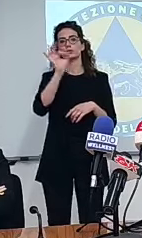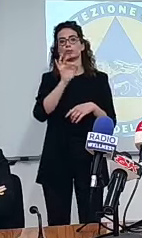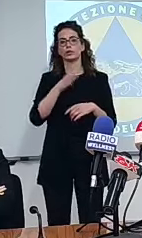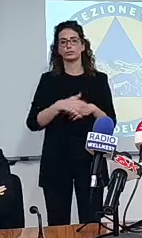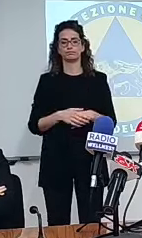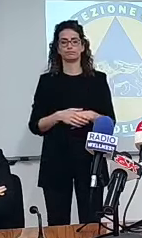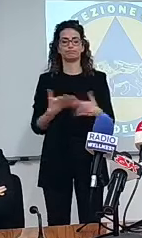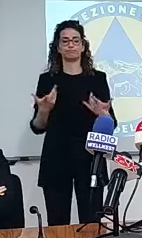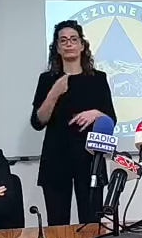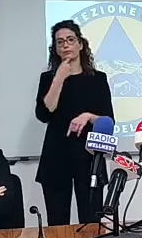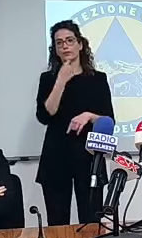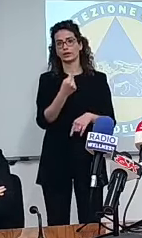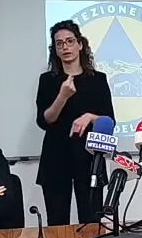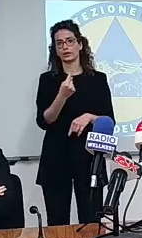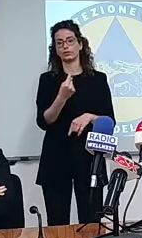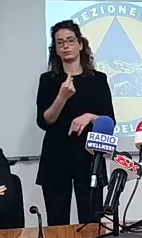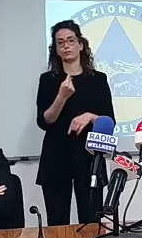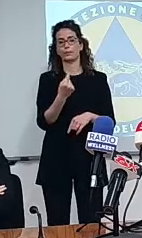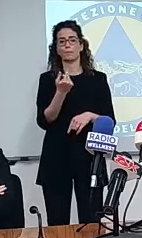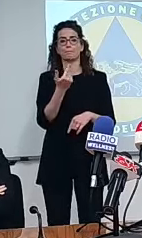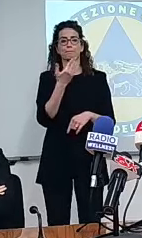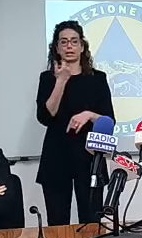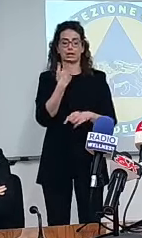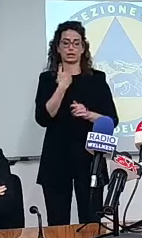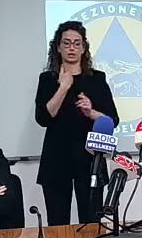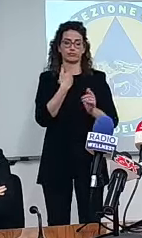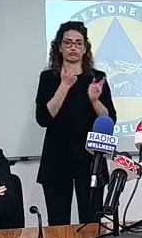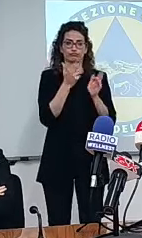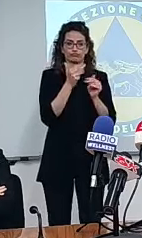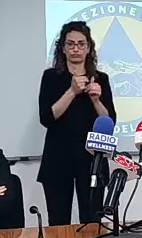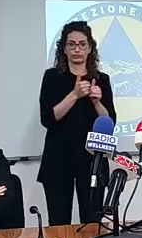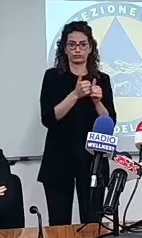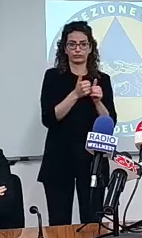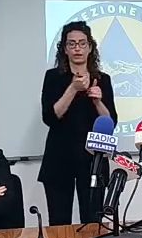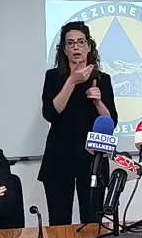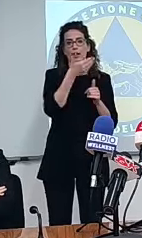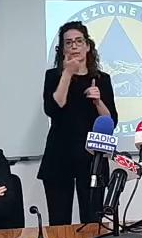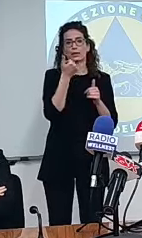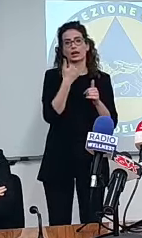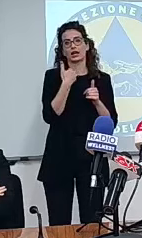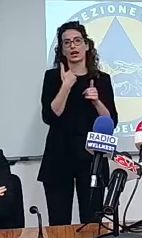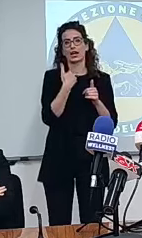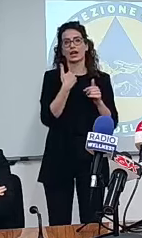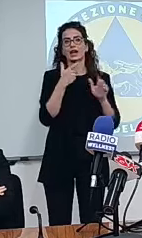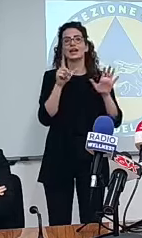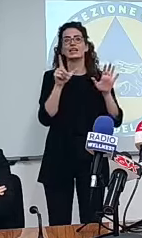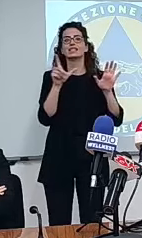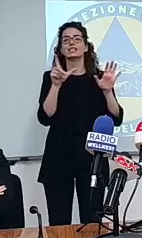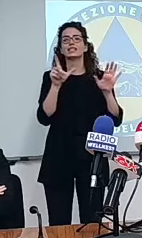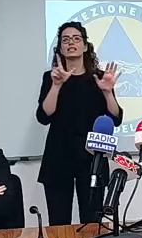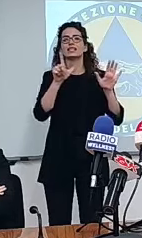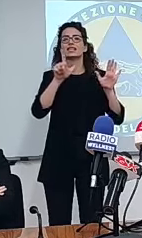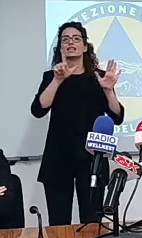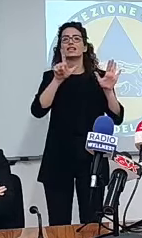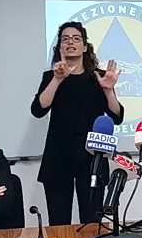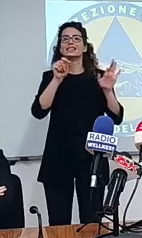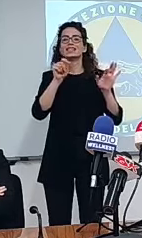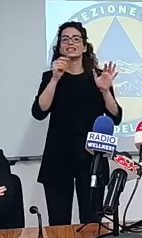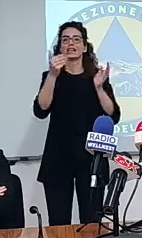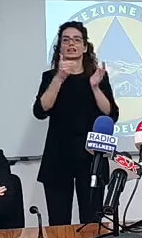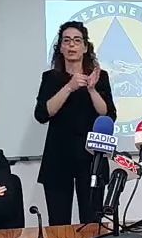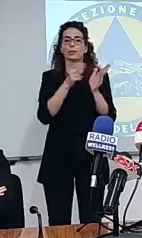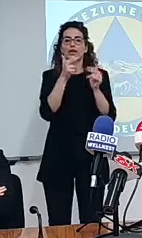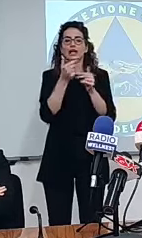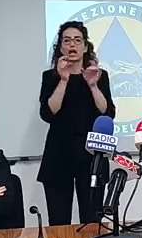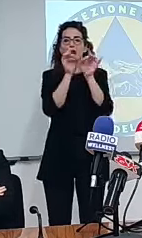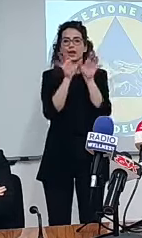Vi dico che mancano ancora in agenda la copertura di 70.000 posti. Cioè vuol dire che abbiamo 70.000